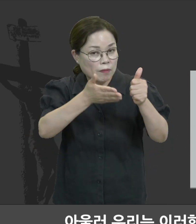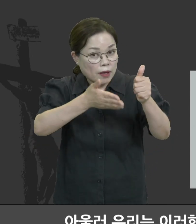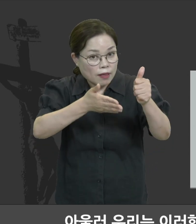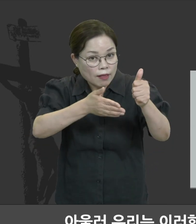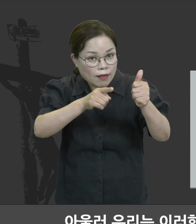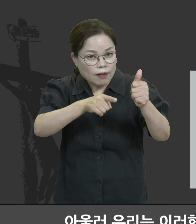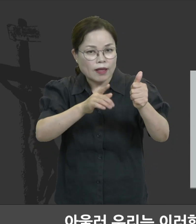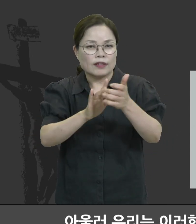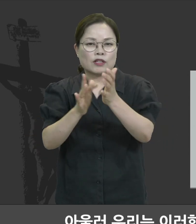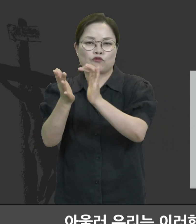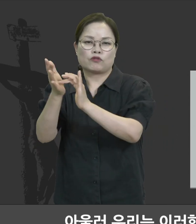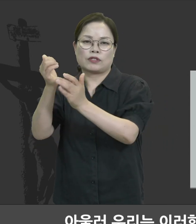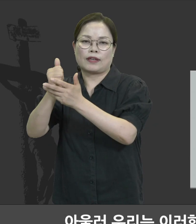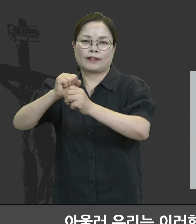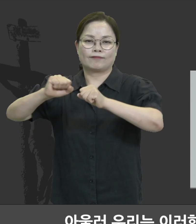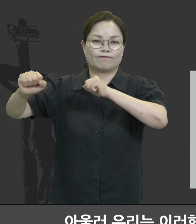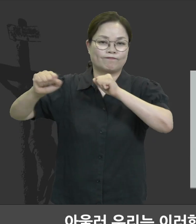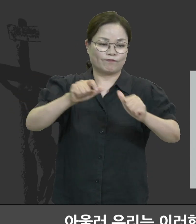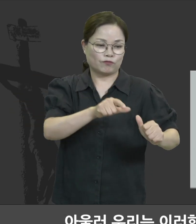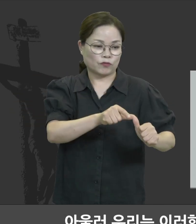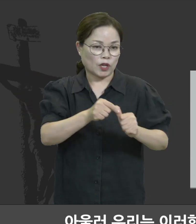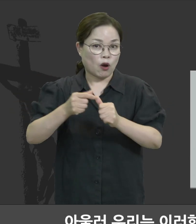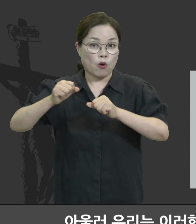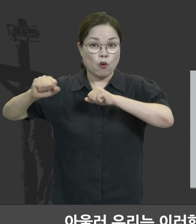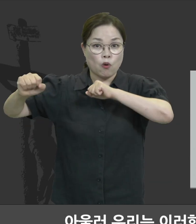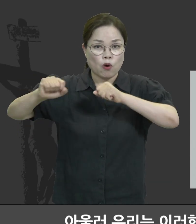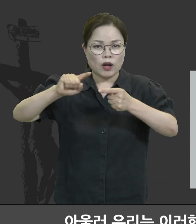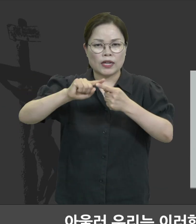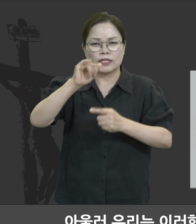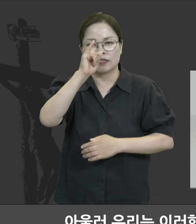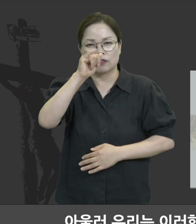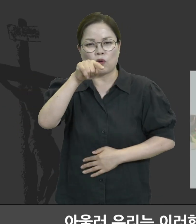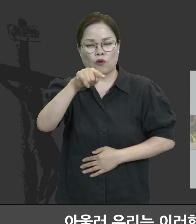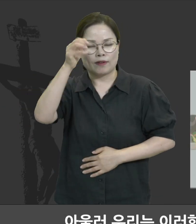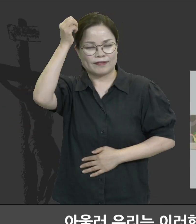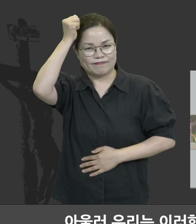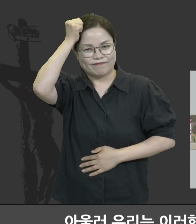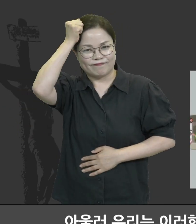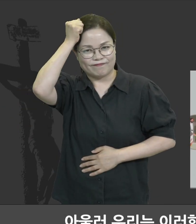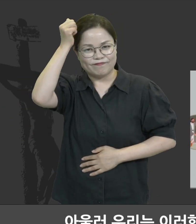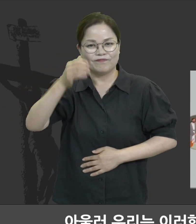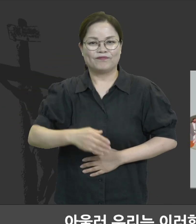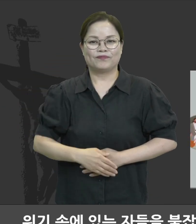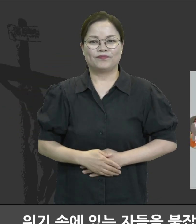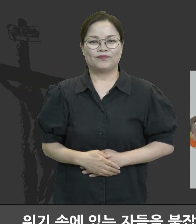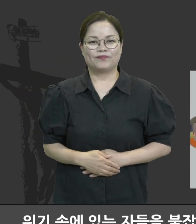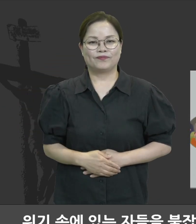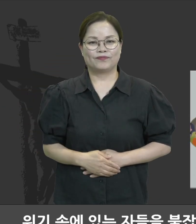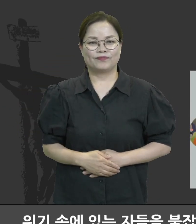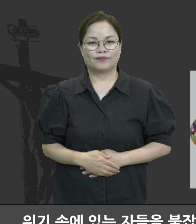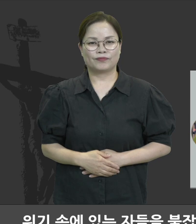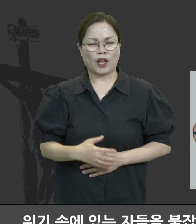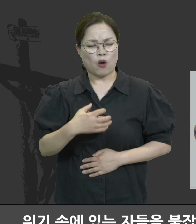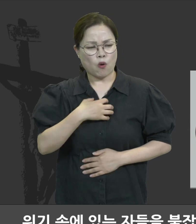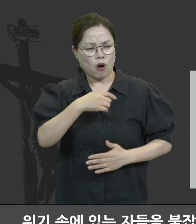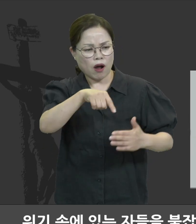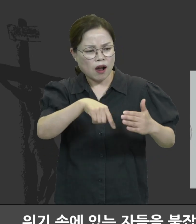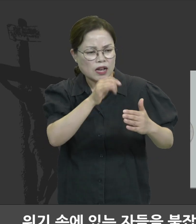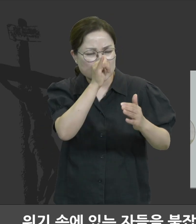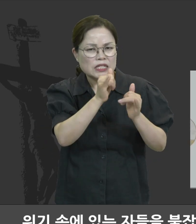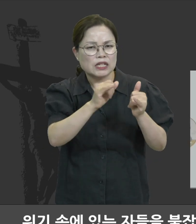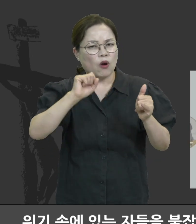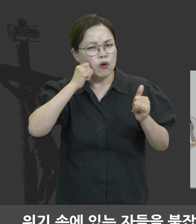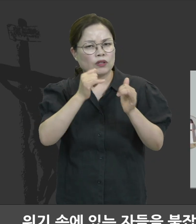바탕에 예수 그리스도께서 행하신 구원 사역이 있다는 것을 기억해야 합니다. 위기 속에 있는